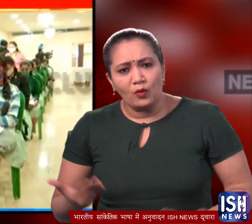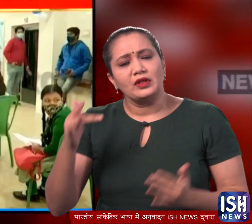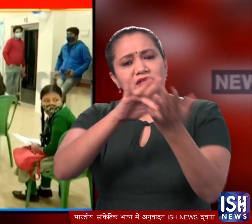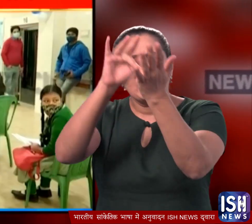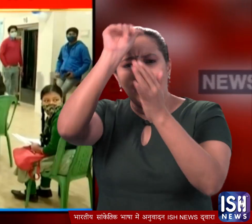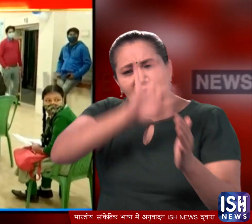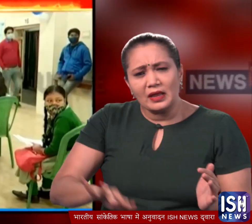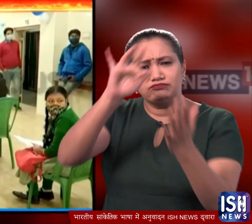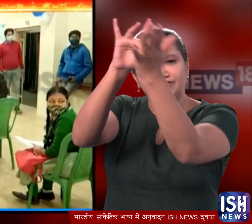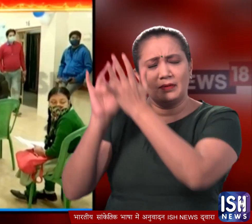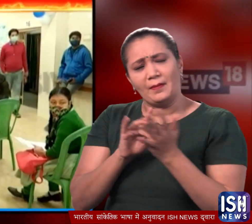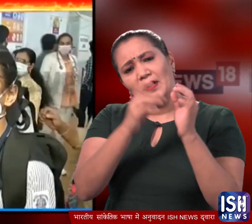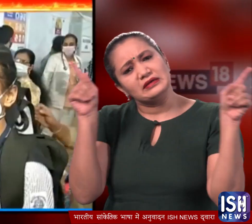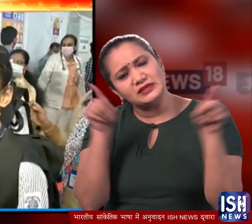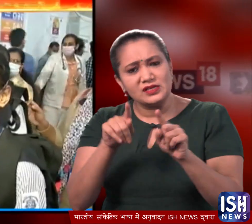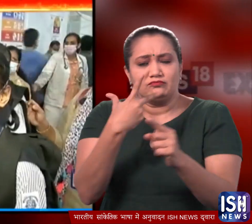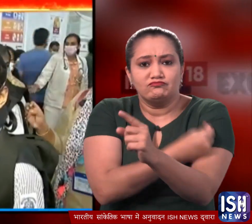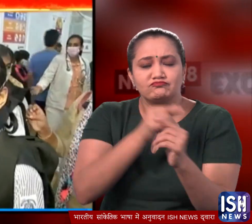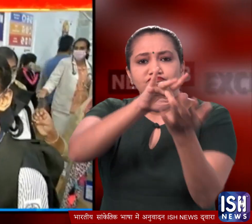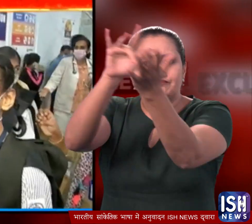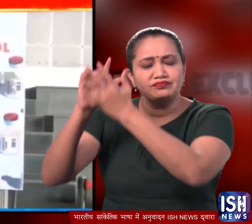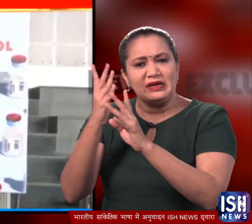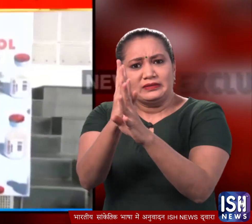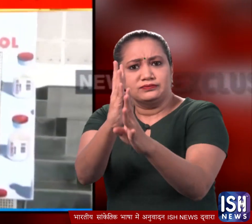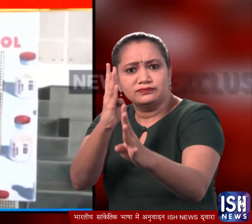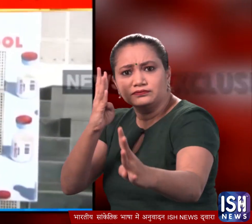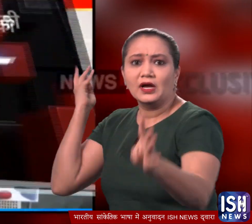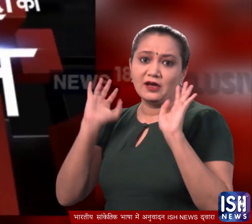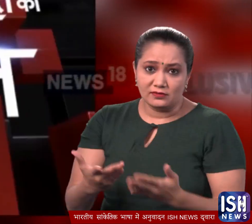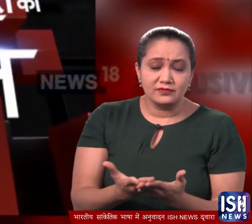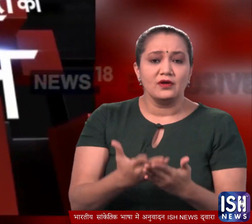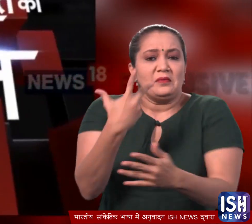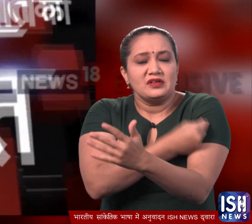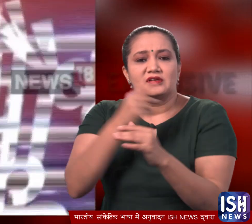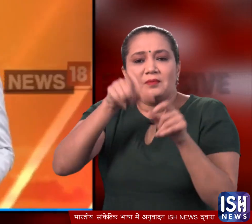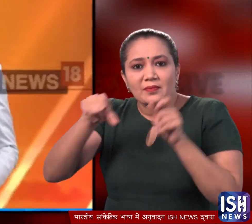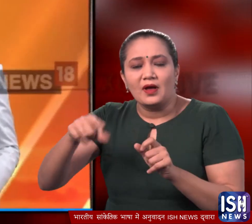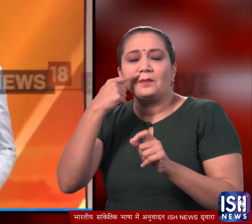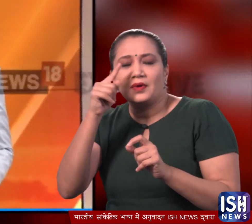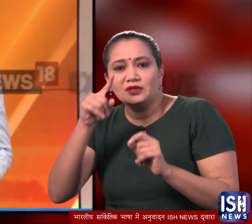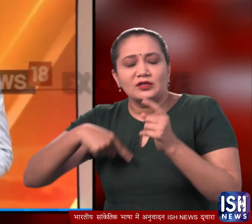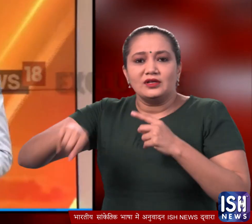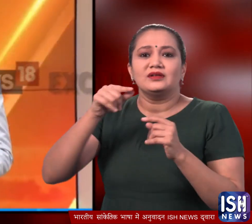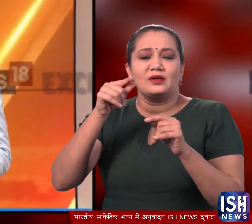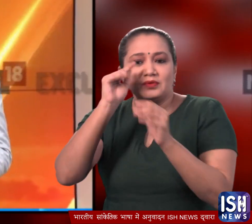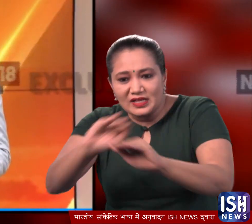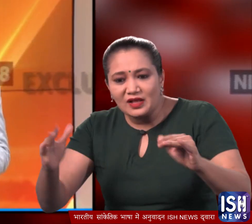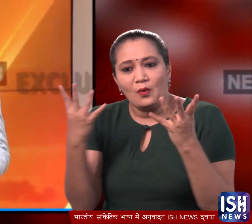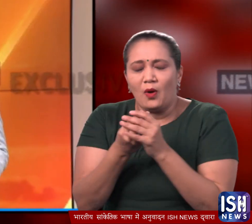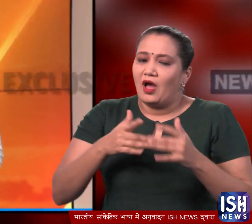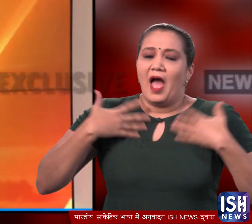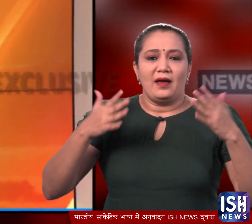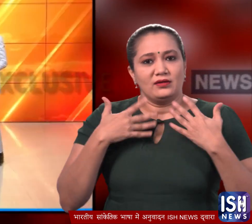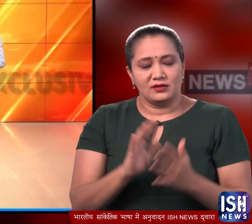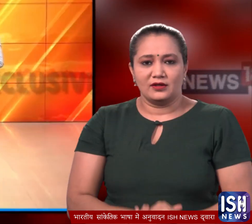गए वैक्सीन सेंटरों पर लंबी कतारें लगी और टीका लगवाने पहुंचे बच्चों का जोश हाई रहा। तेलंगाना के करीमनगर में बीजेपी प्रदेश अध्यक्ष